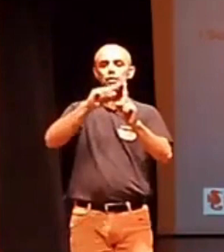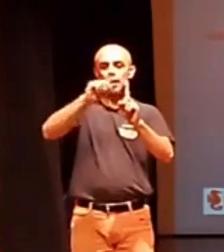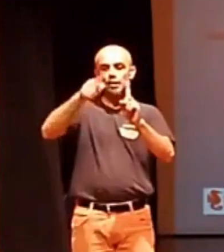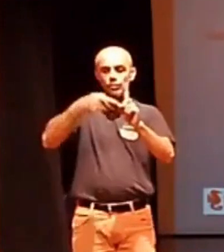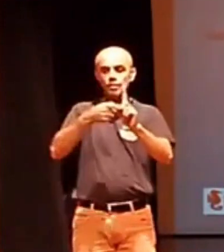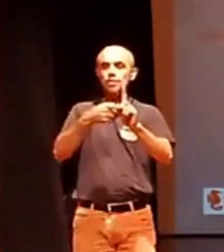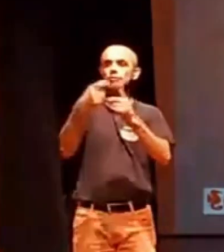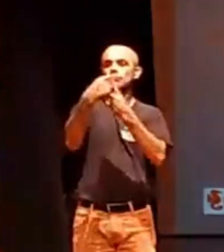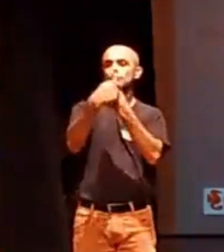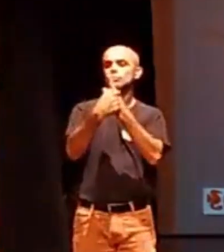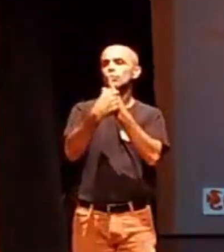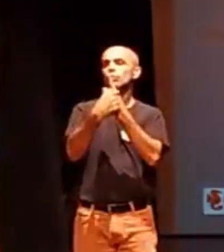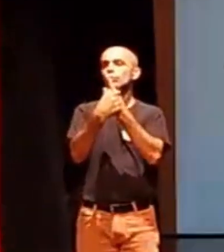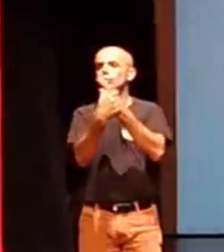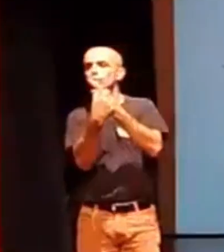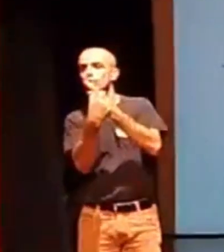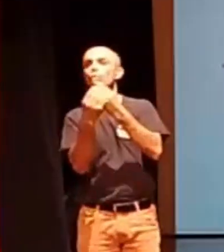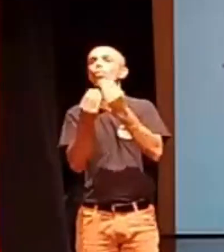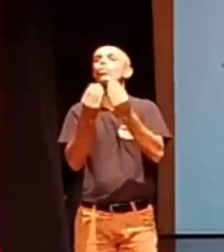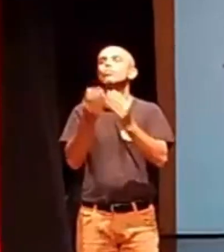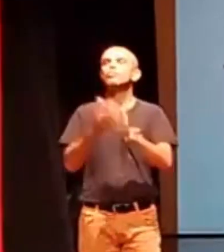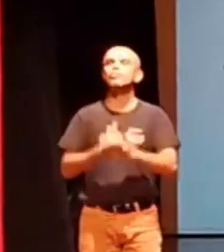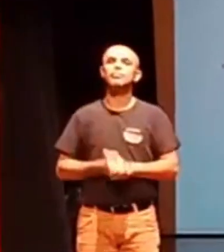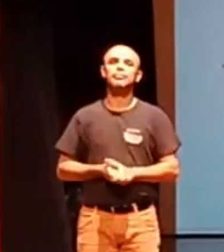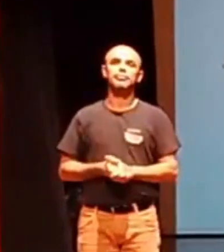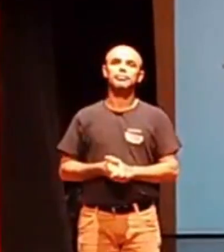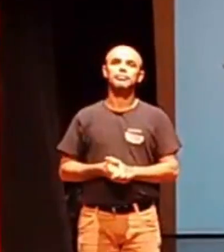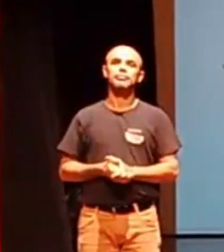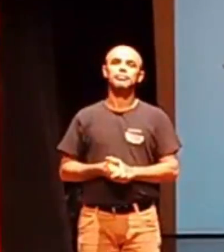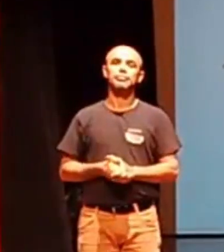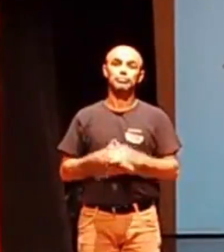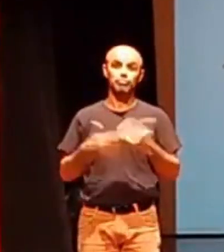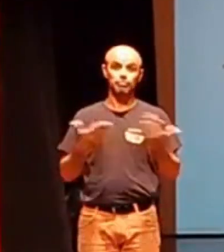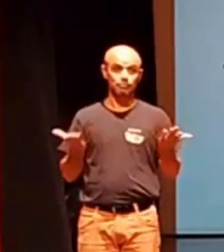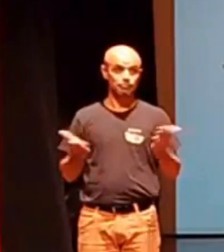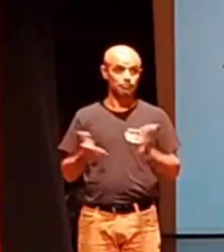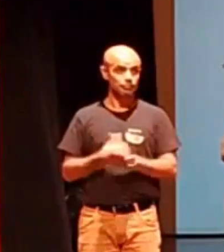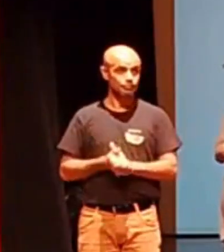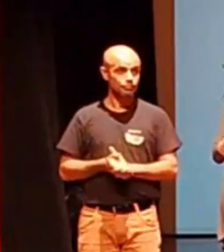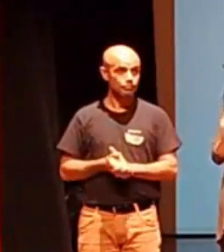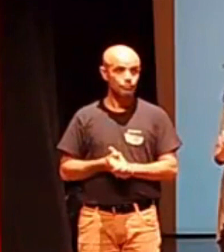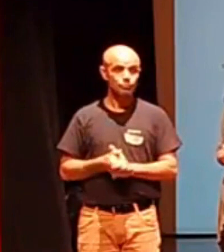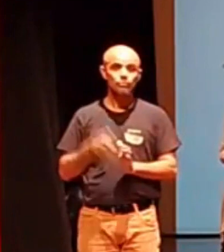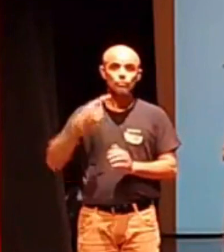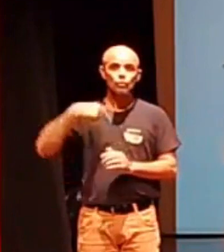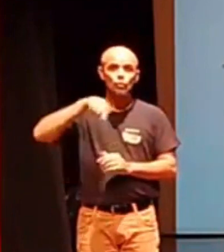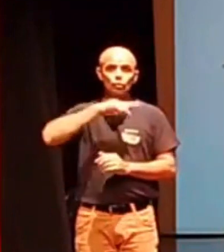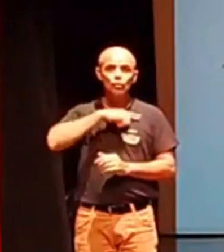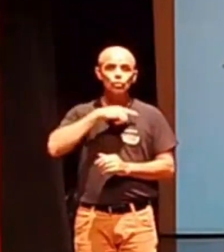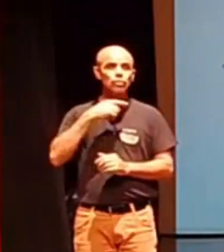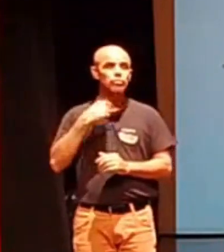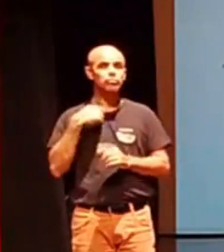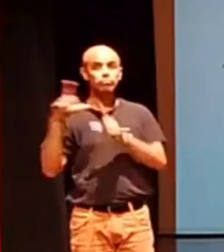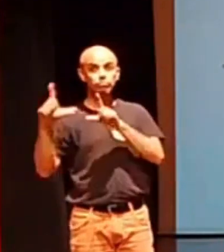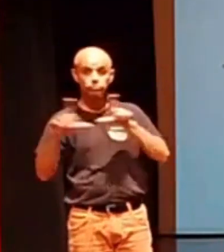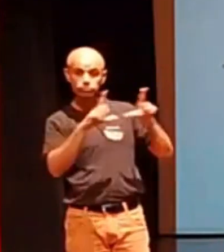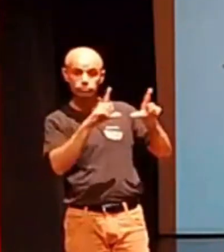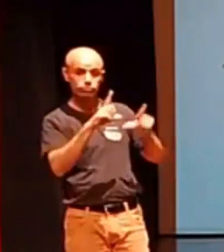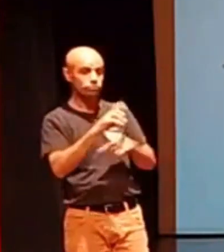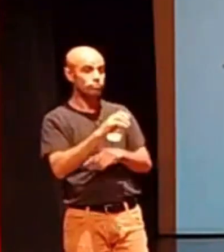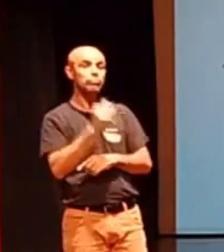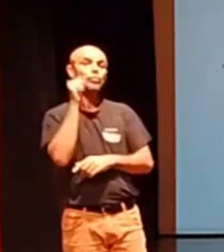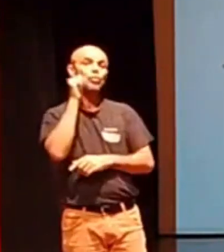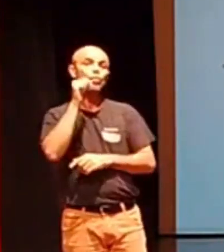o período gestacional. Frente. Bem, gente, A gente está vendo aí uma foto de uma